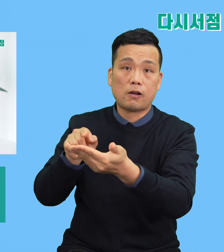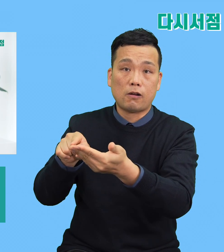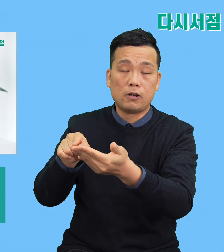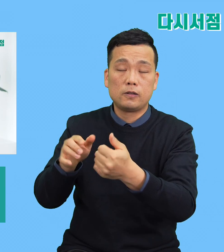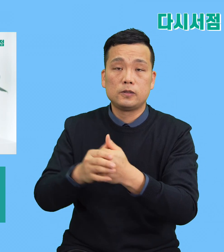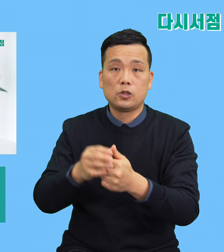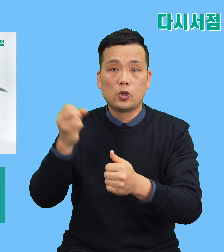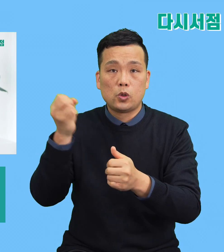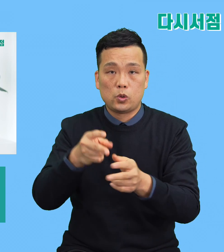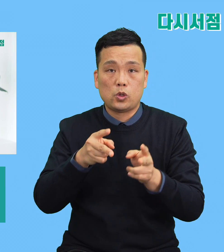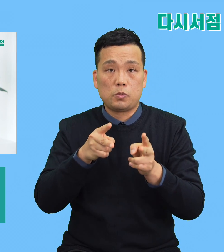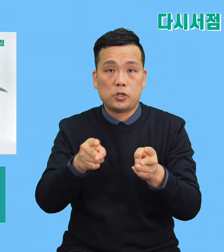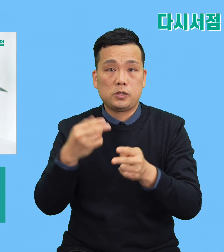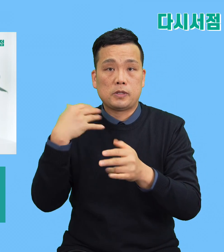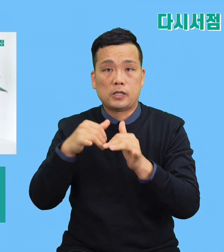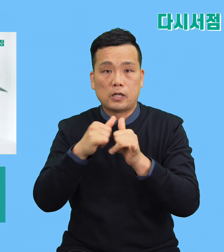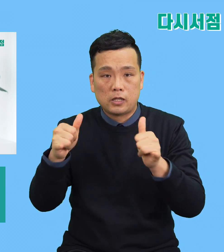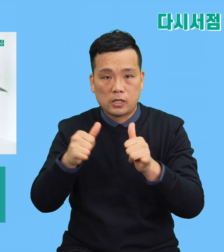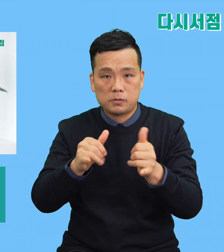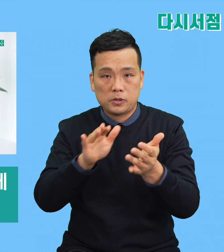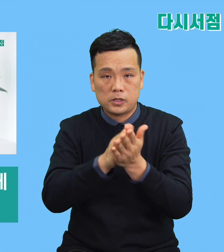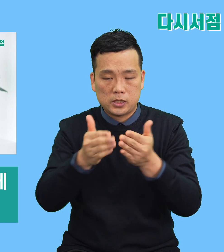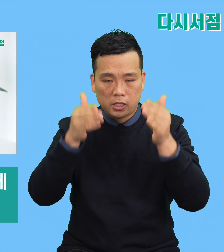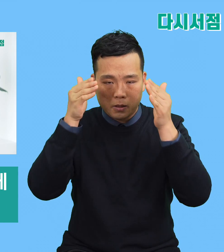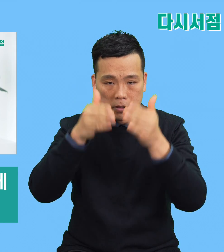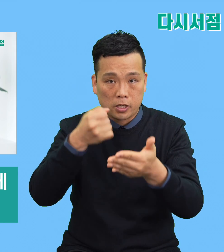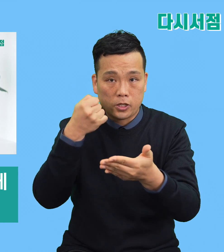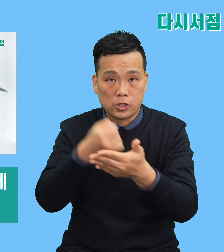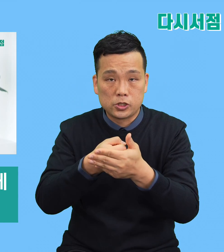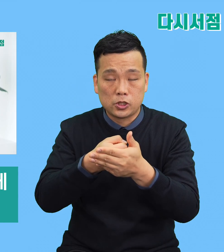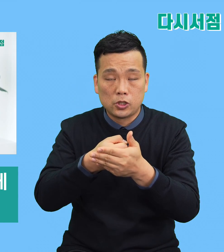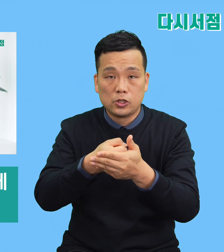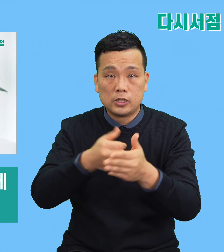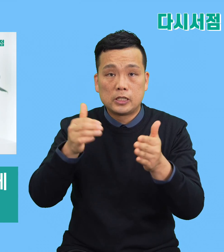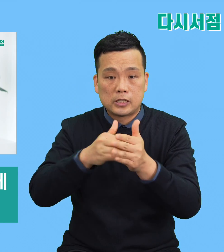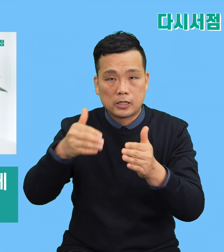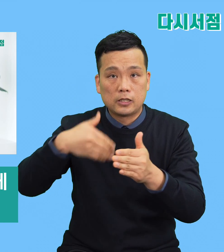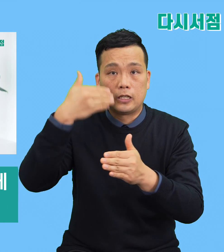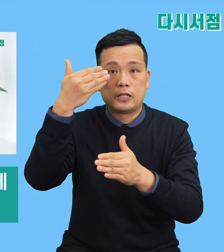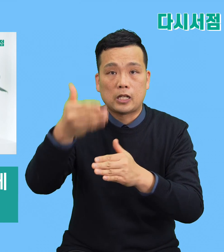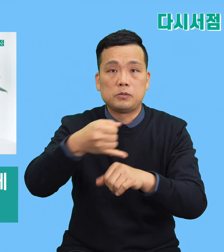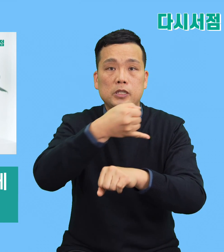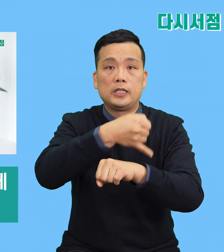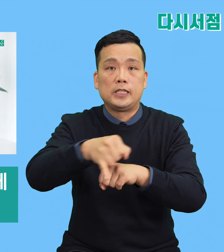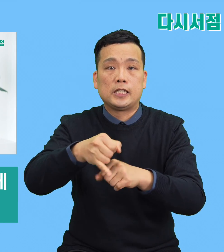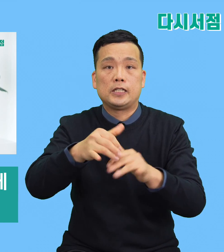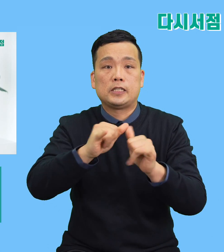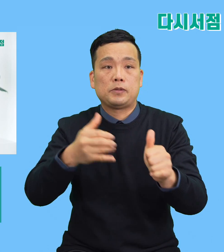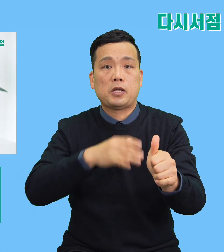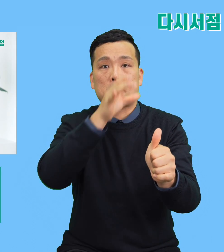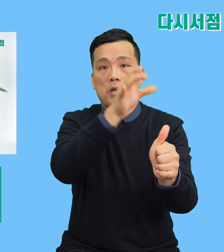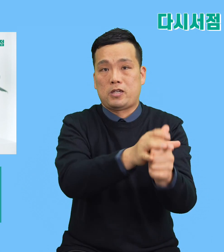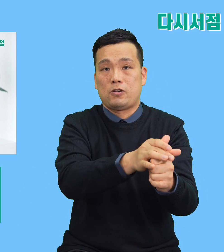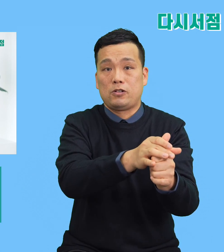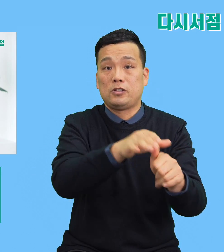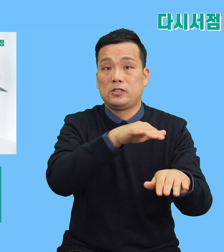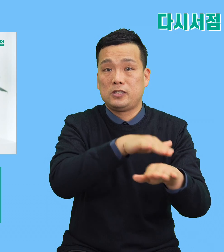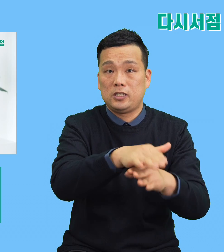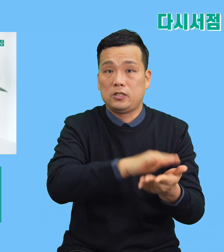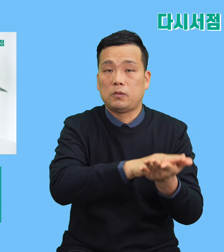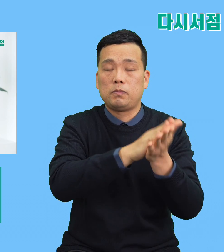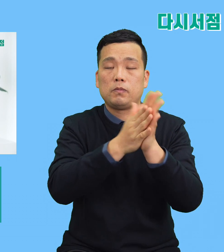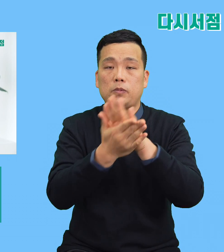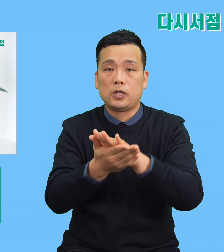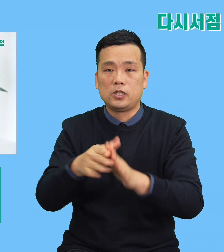물었고 또 편집자가 그 책의 컨셉을 정하고 그렇게 해서 디자이너에게 의뢰하는 방식이었다면 최근에는